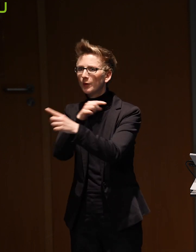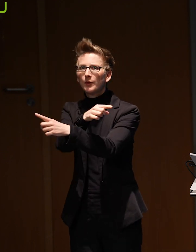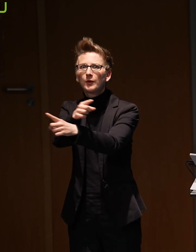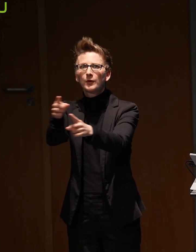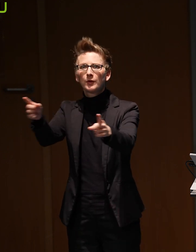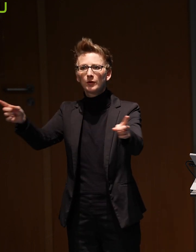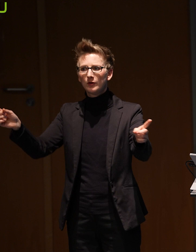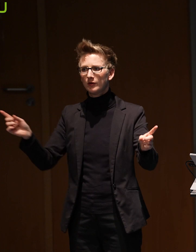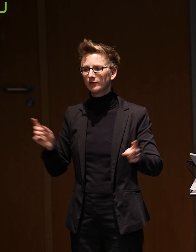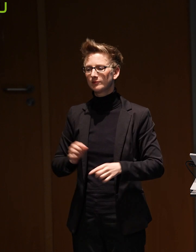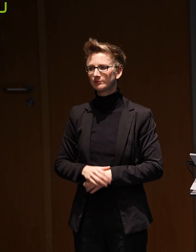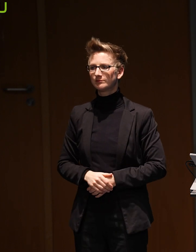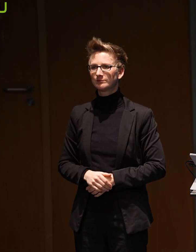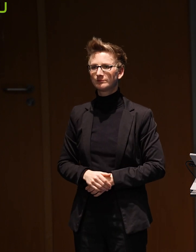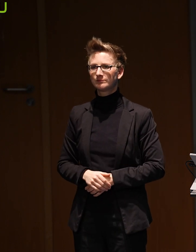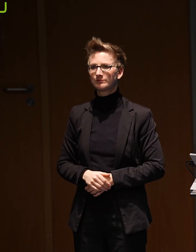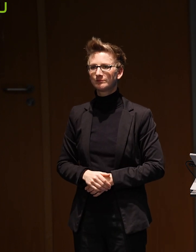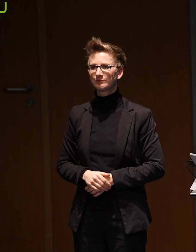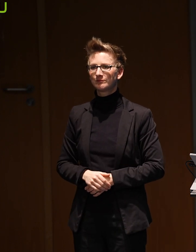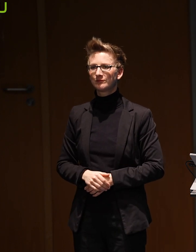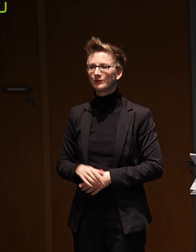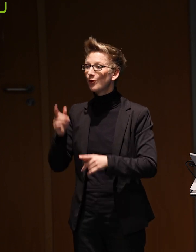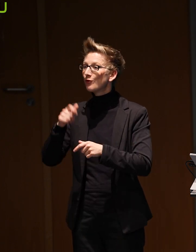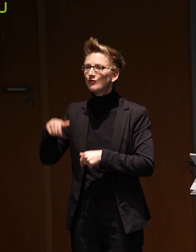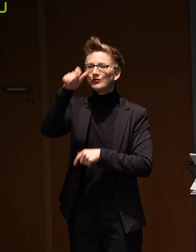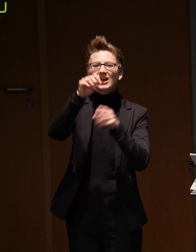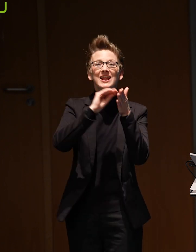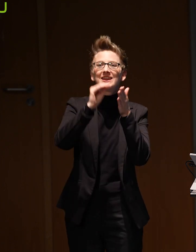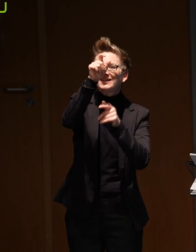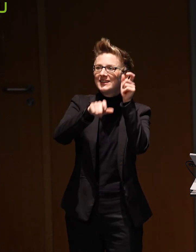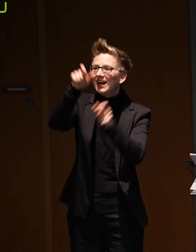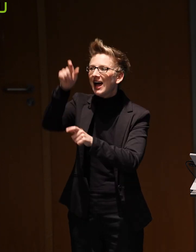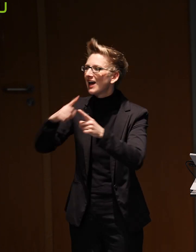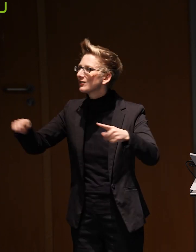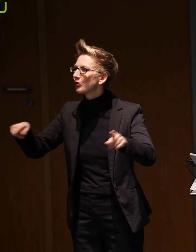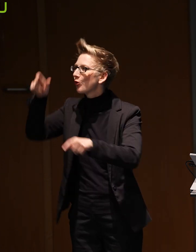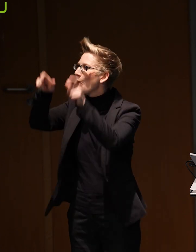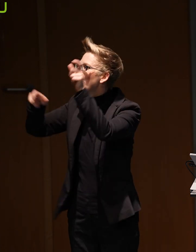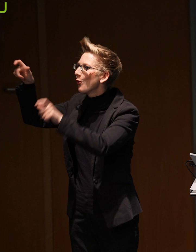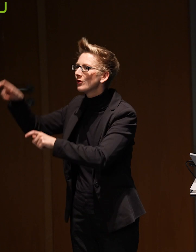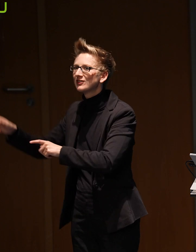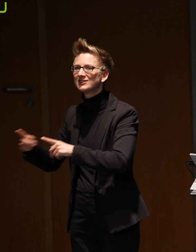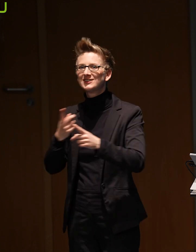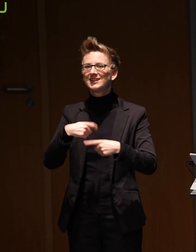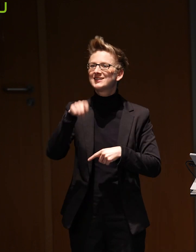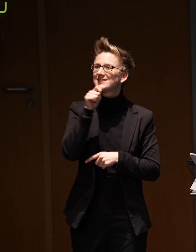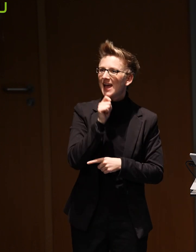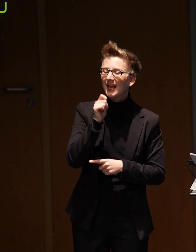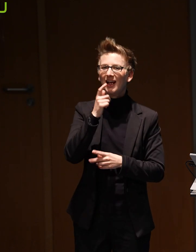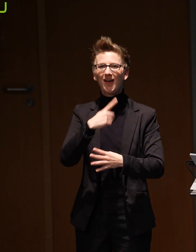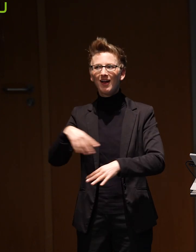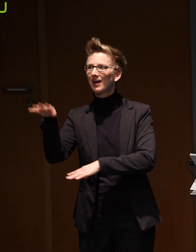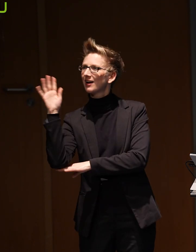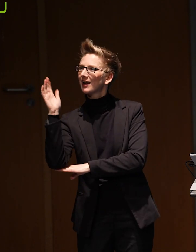Es ist für die großartigen Gemeinschaften der Literaten und der Komponisten und Sänger und